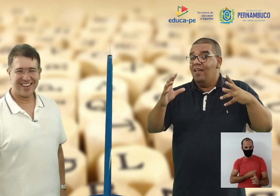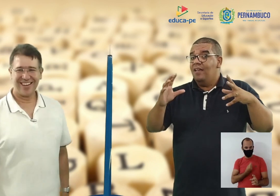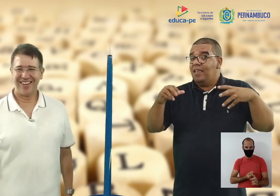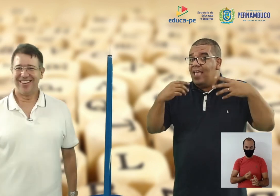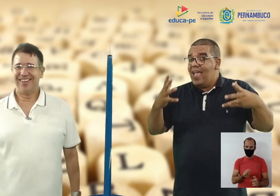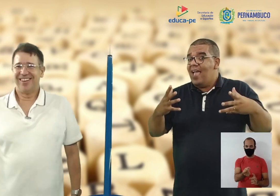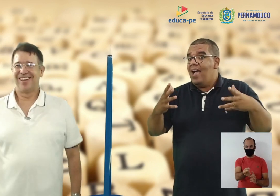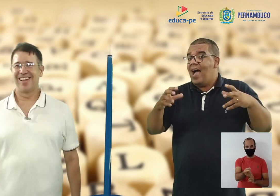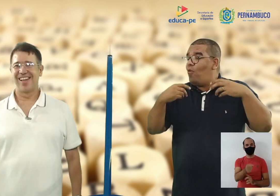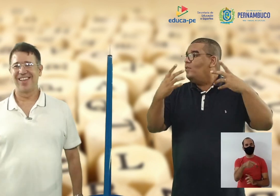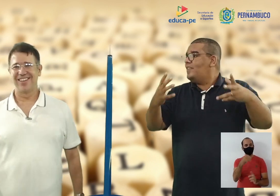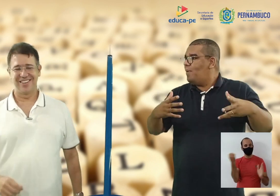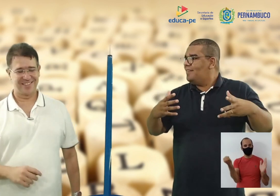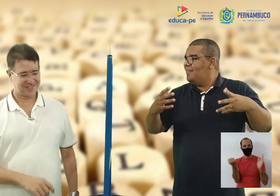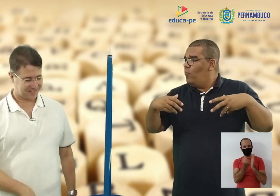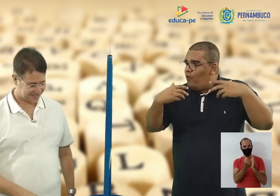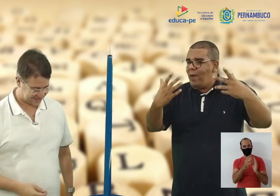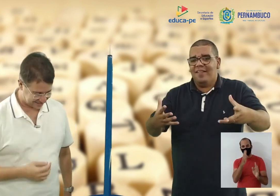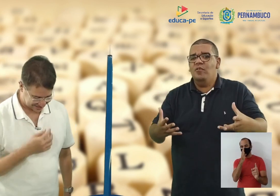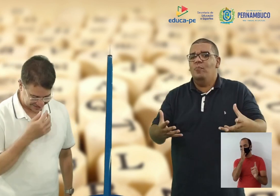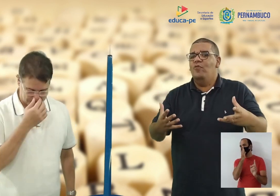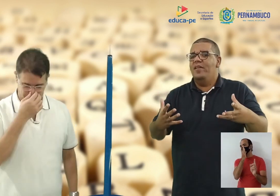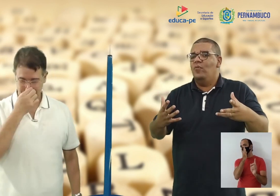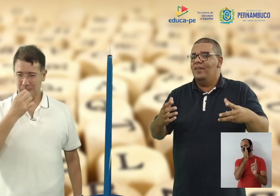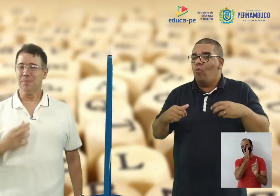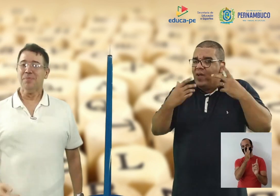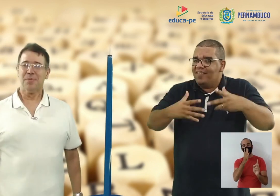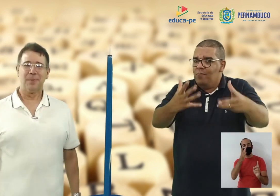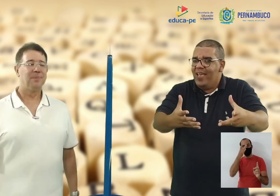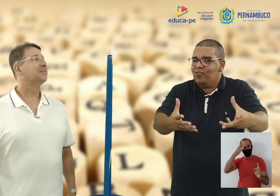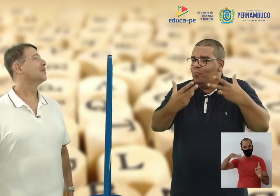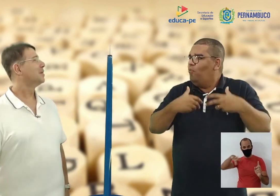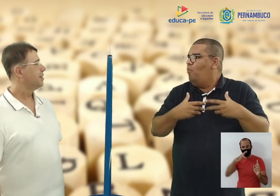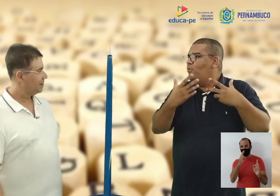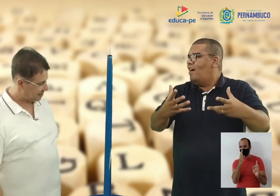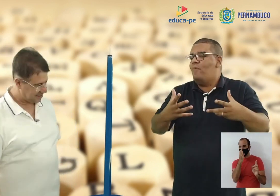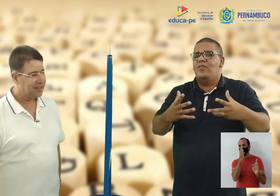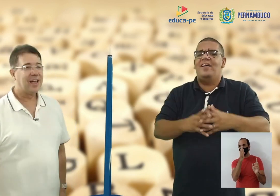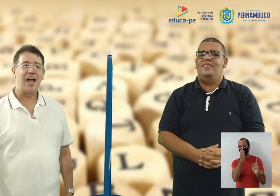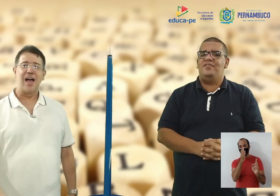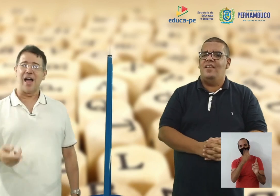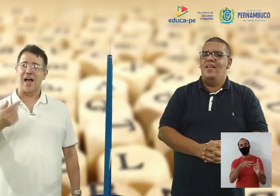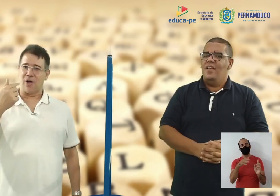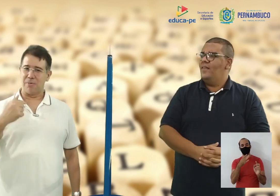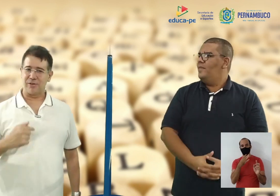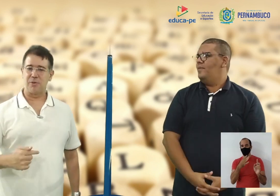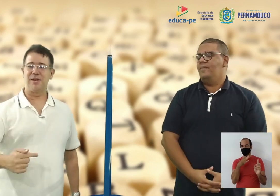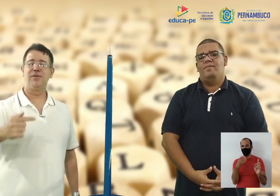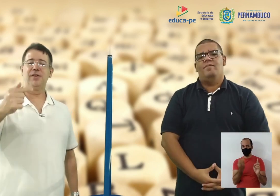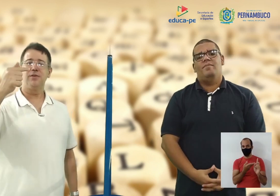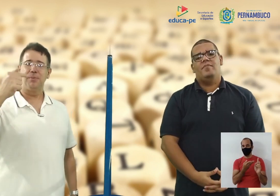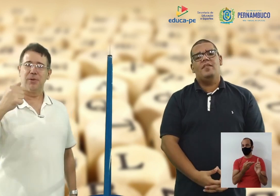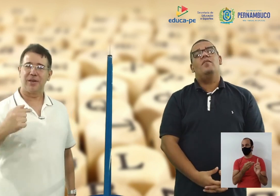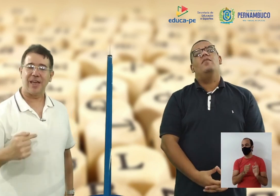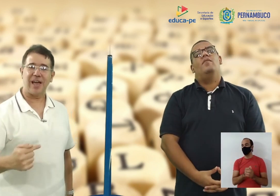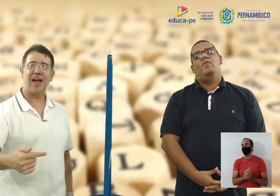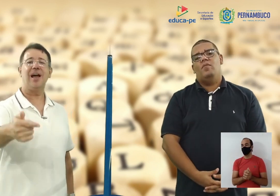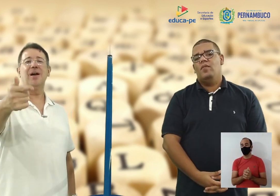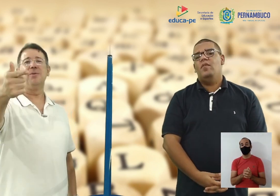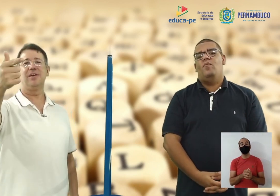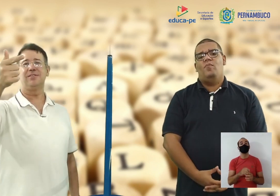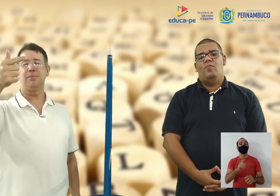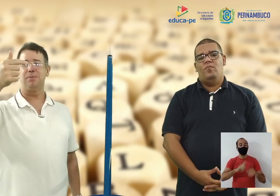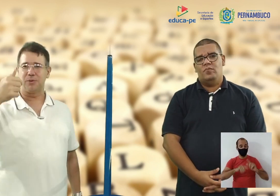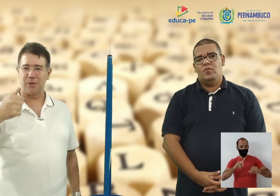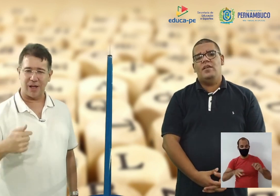artista, que é a contemplação por parte de um público, o conhecimento do público da obra do artista. A obra sobrevive porque